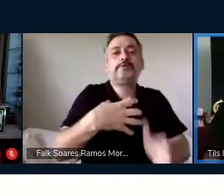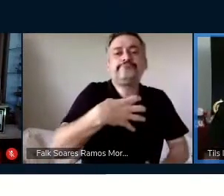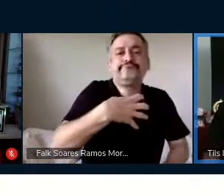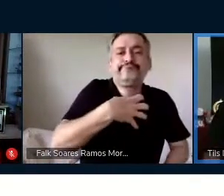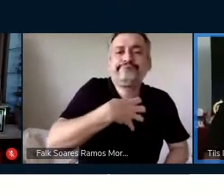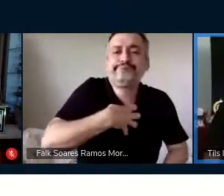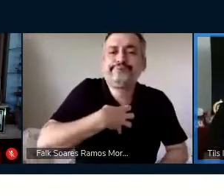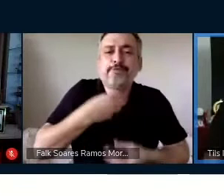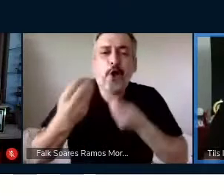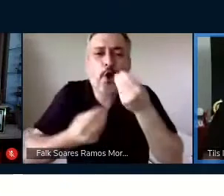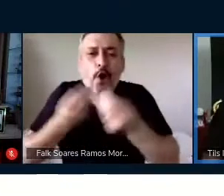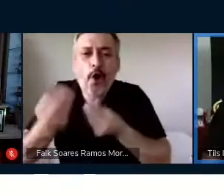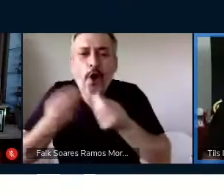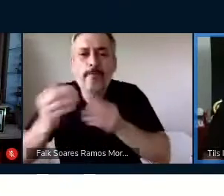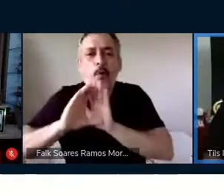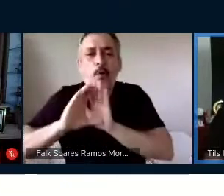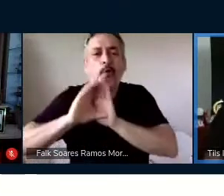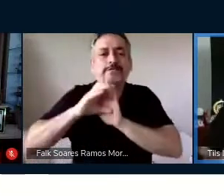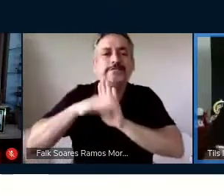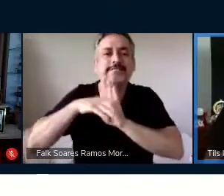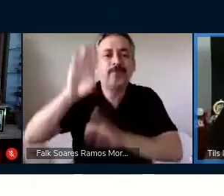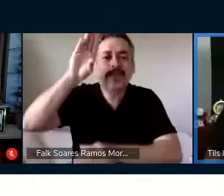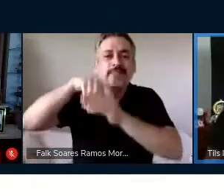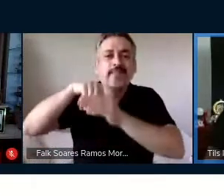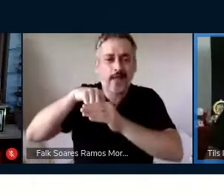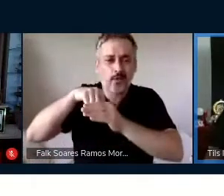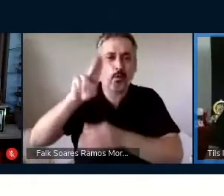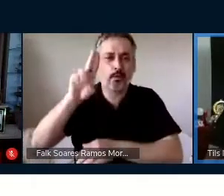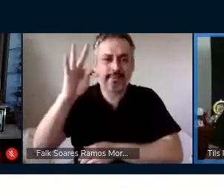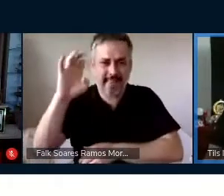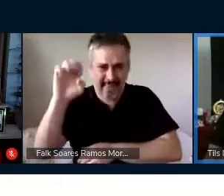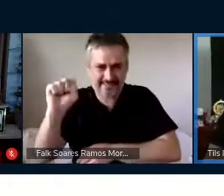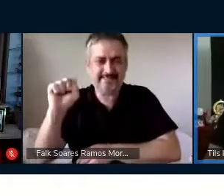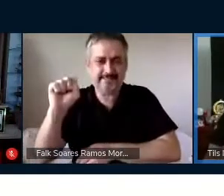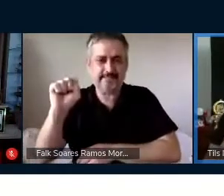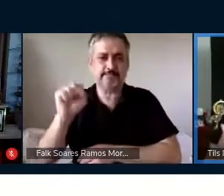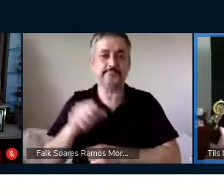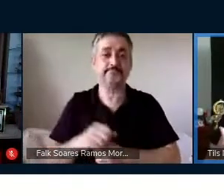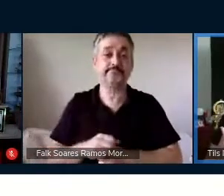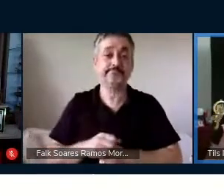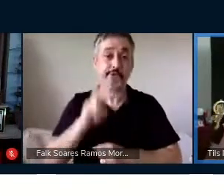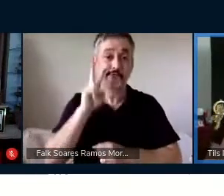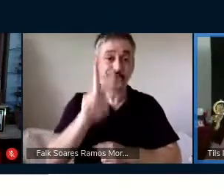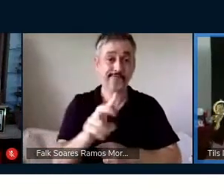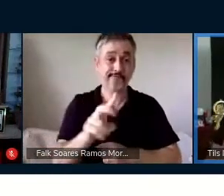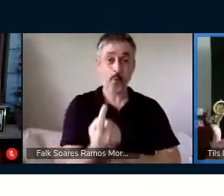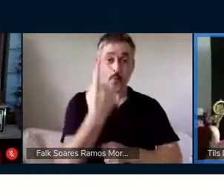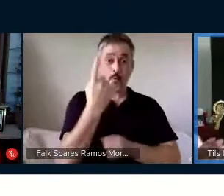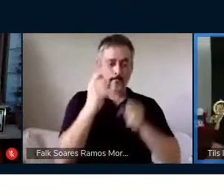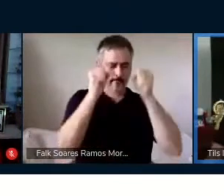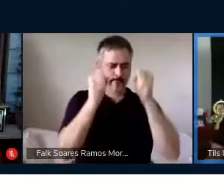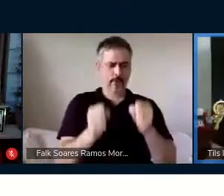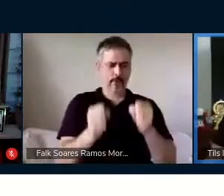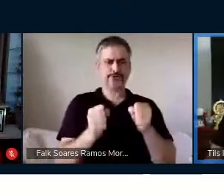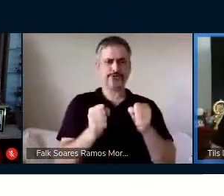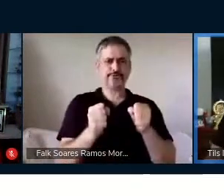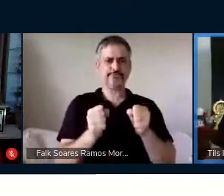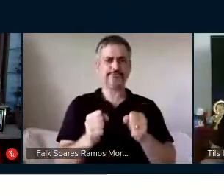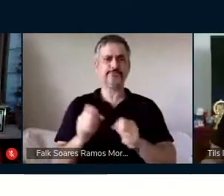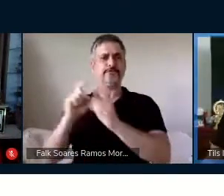representação do léxico comum. E a partir disso, foi necessário o caráter conceitual para uma